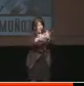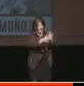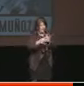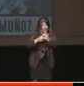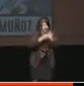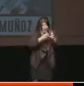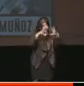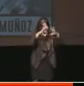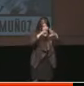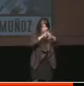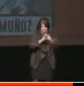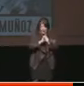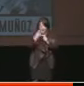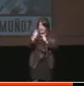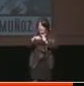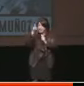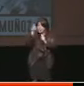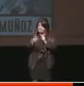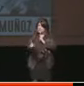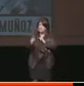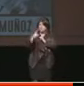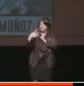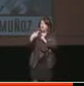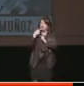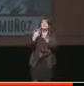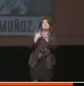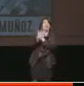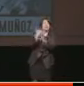raccontarsi Mugnoz al Salone del Libro di Torino